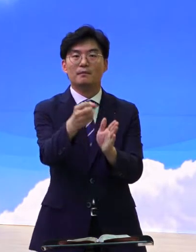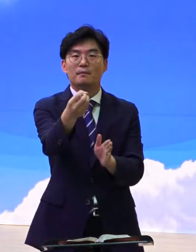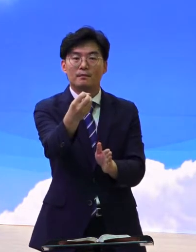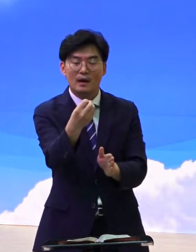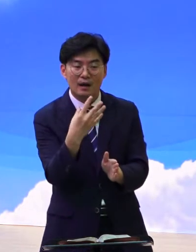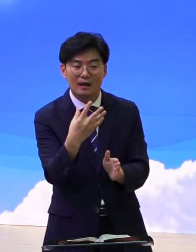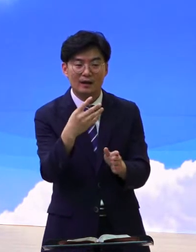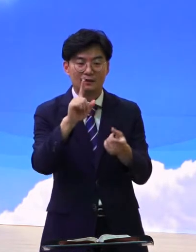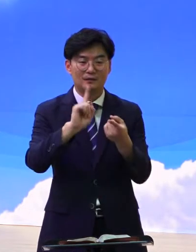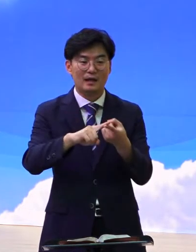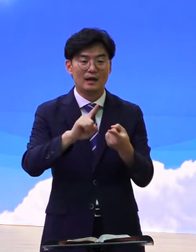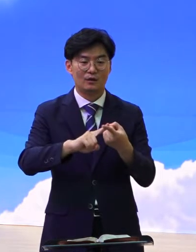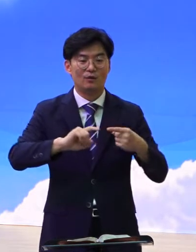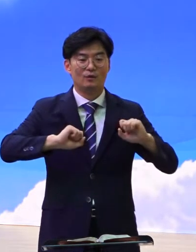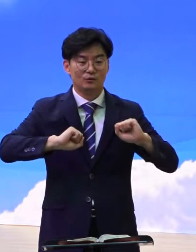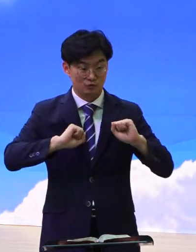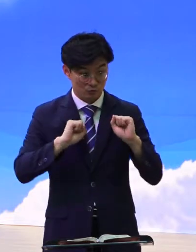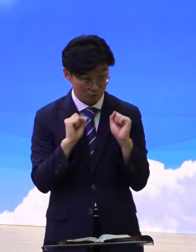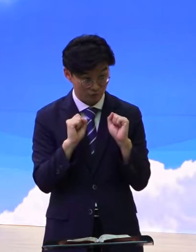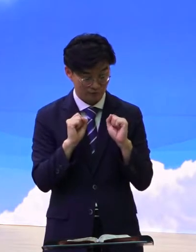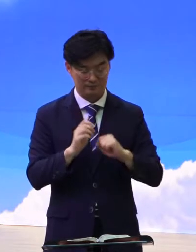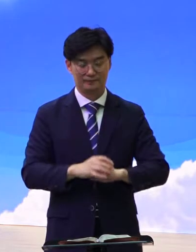알지 못하고 나아갔으며,